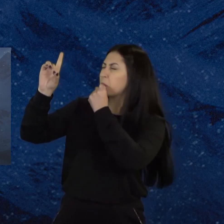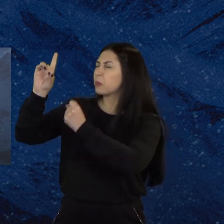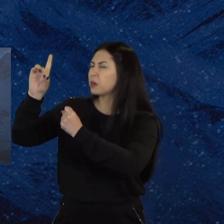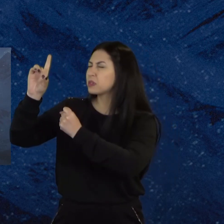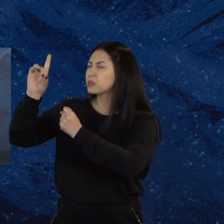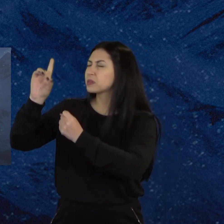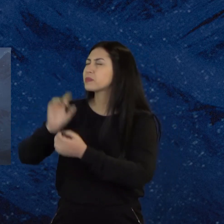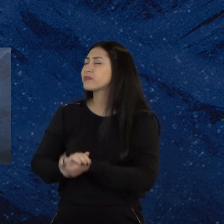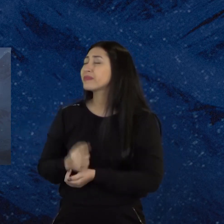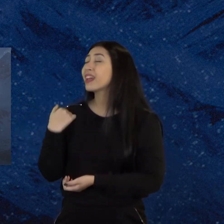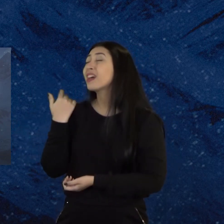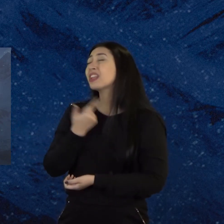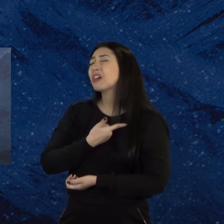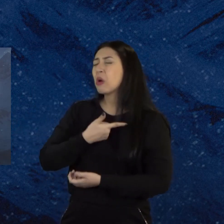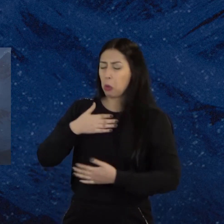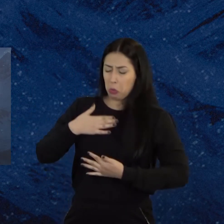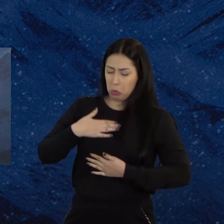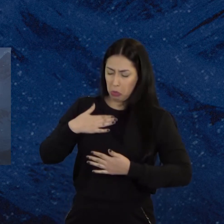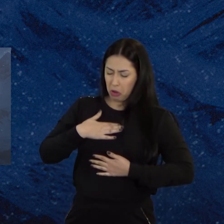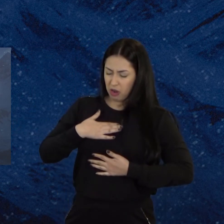Nós estamos longe fisicamente.